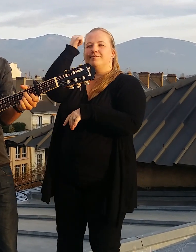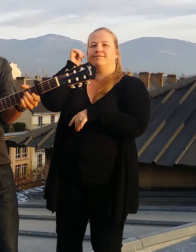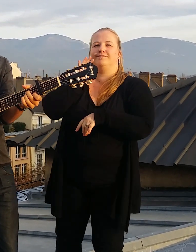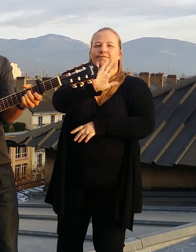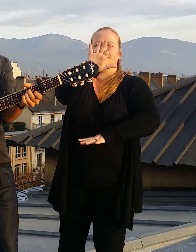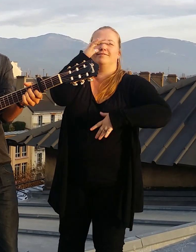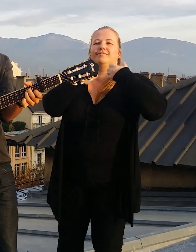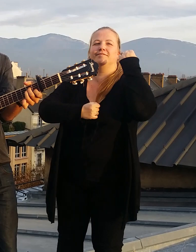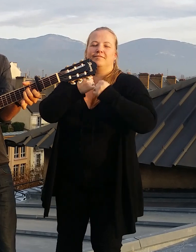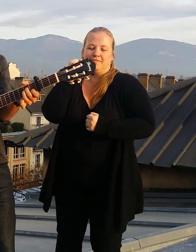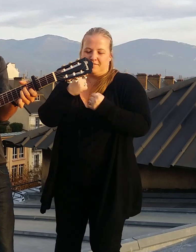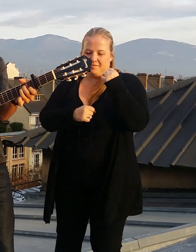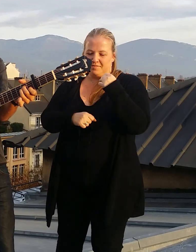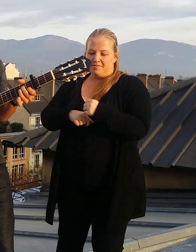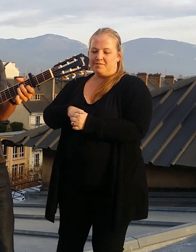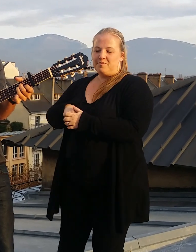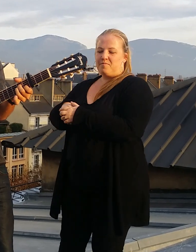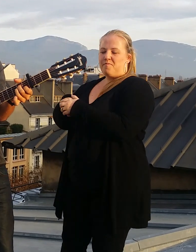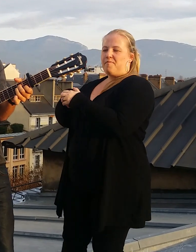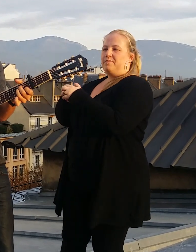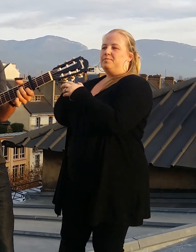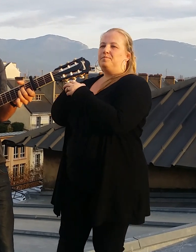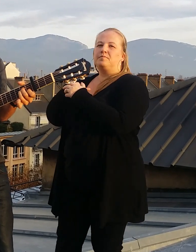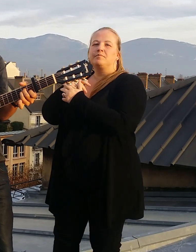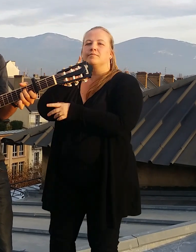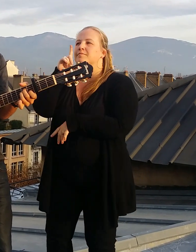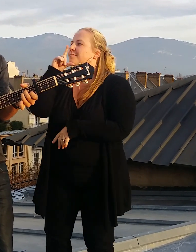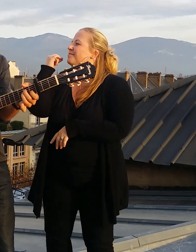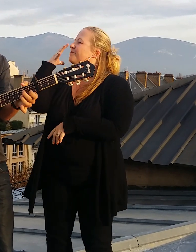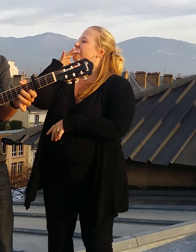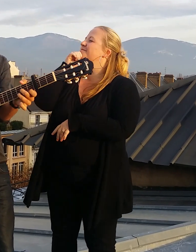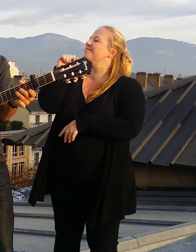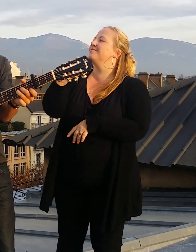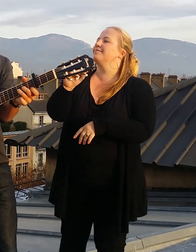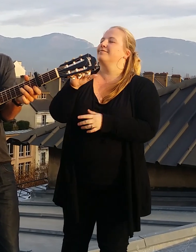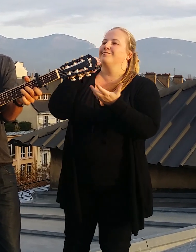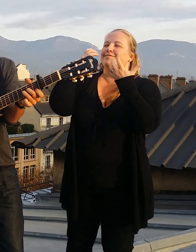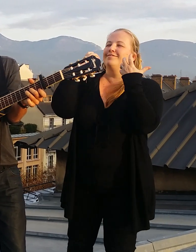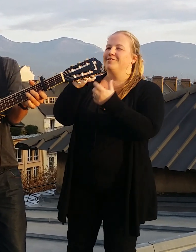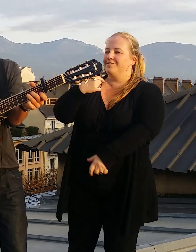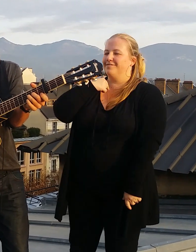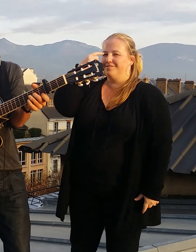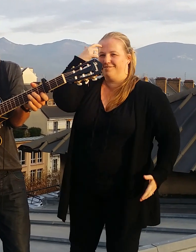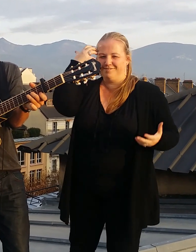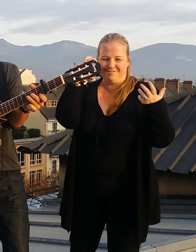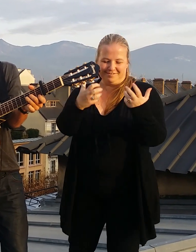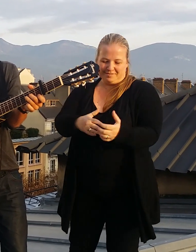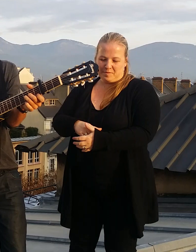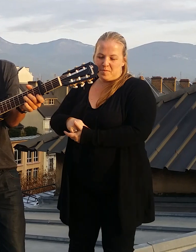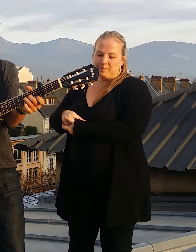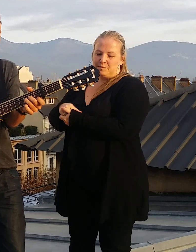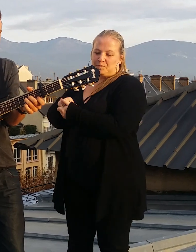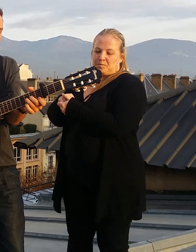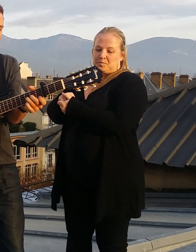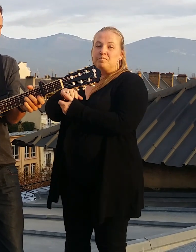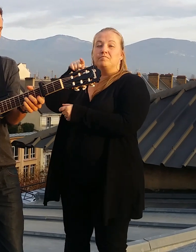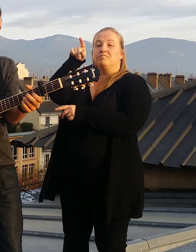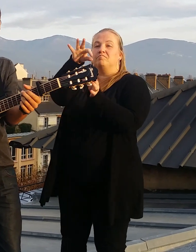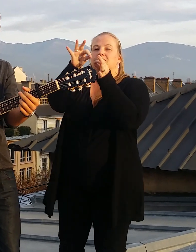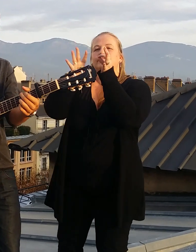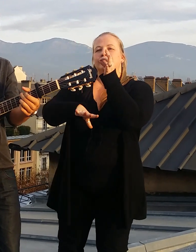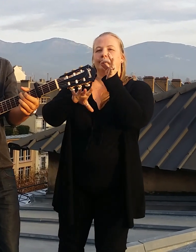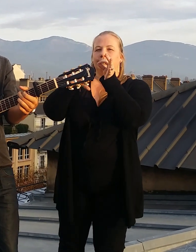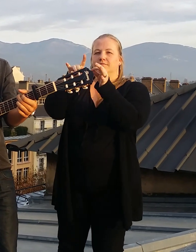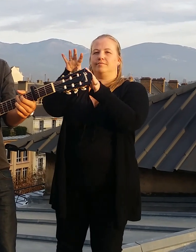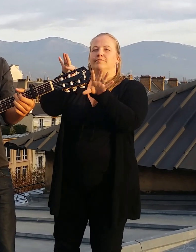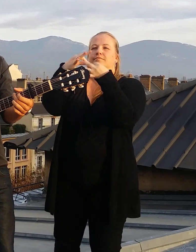Des caprices de petits garçons. Moi je veux croire au Père Noël pour